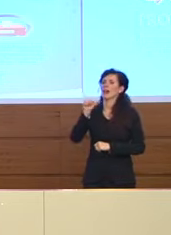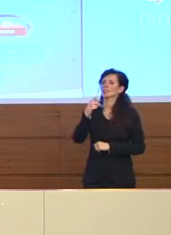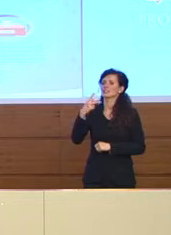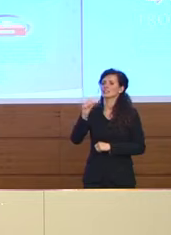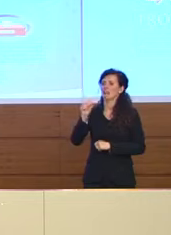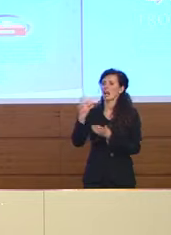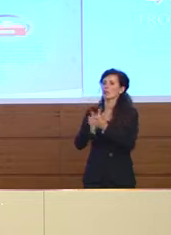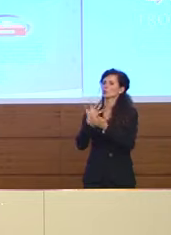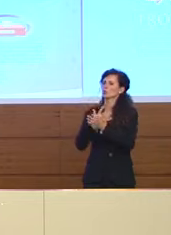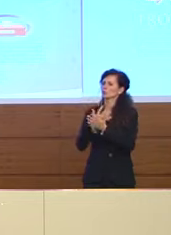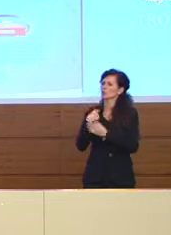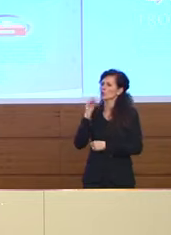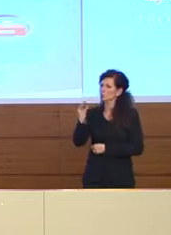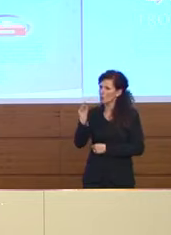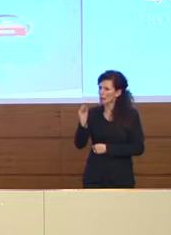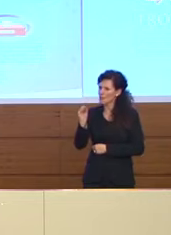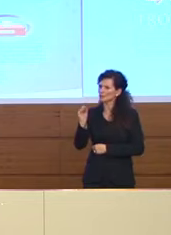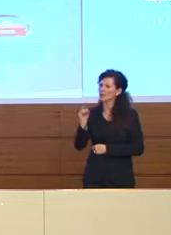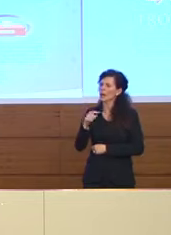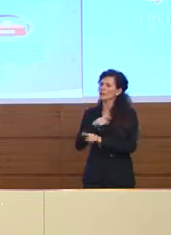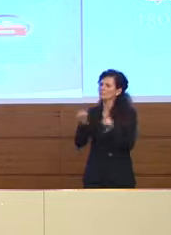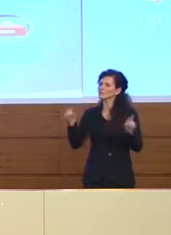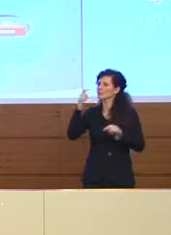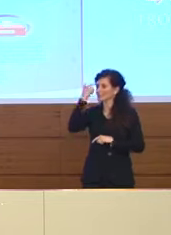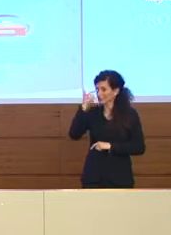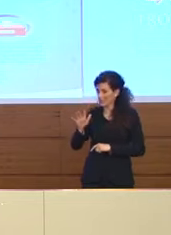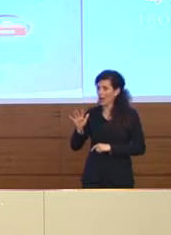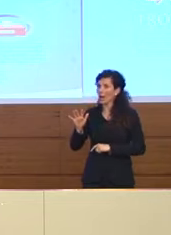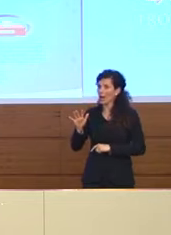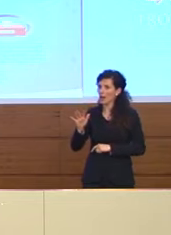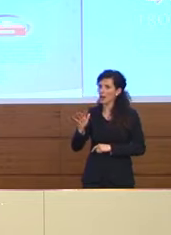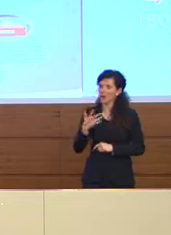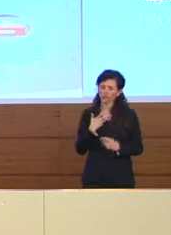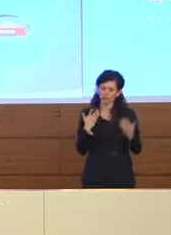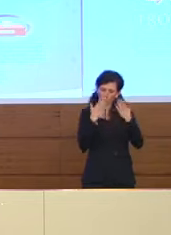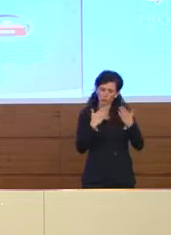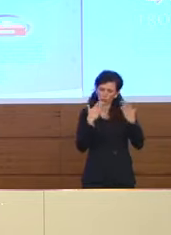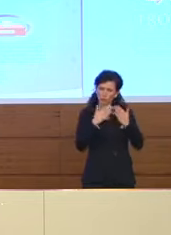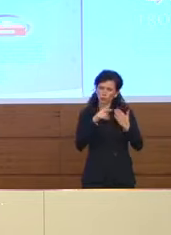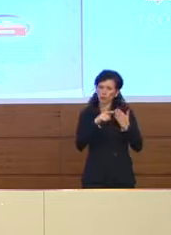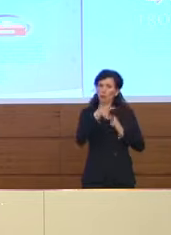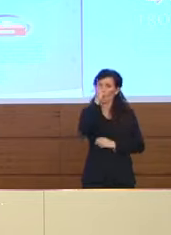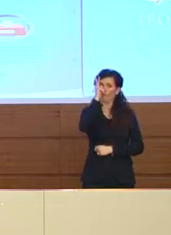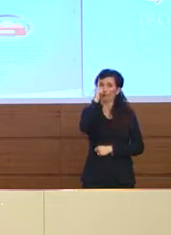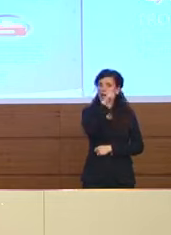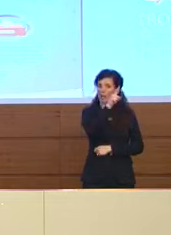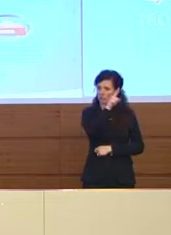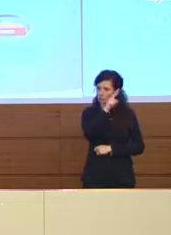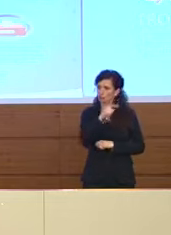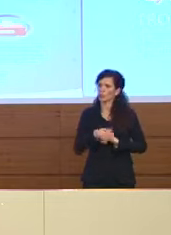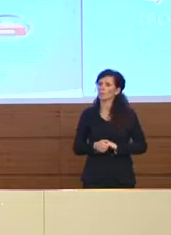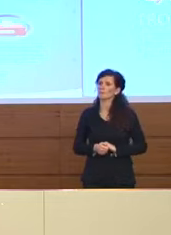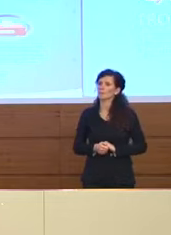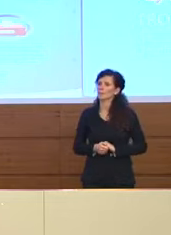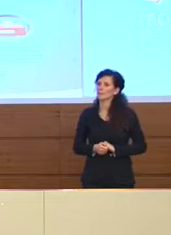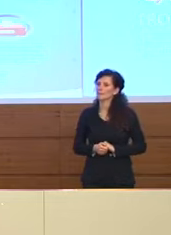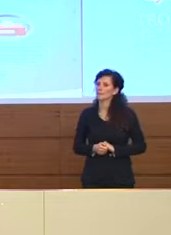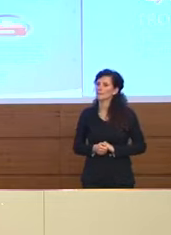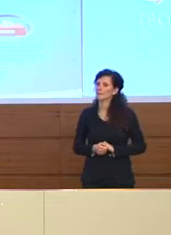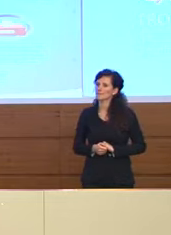sapere se avevate anche poi evidenza di questa studio che arrivato dalla francia secondo il quale